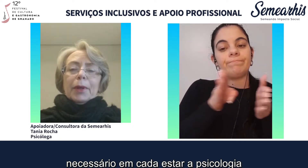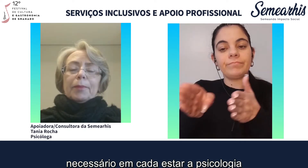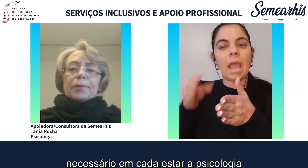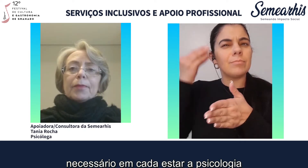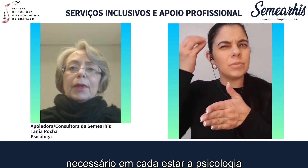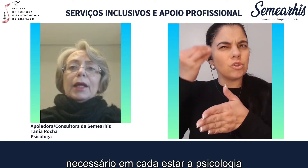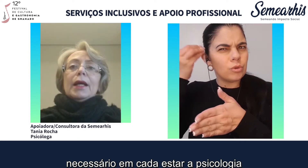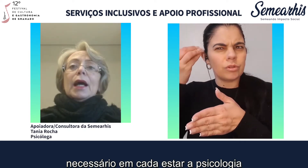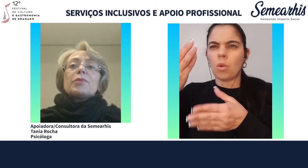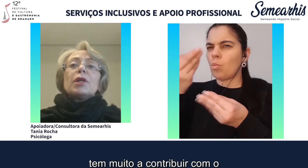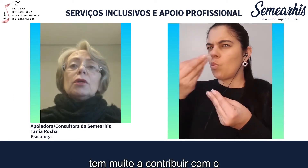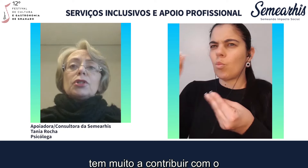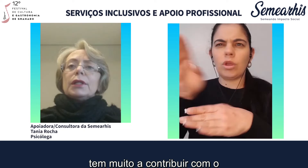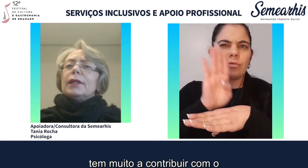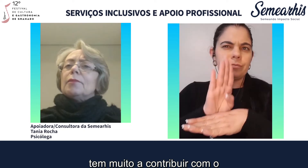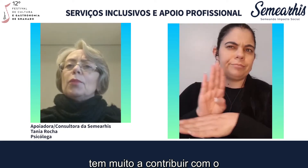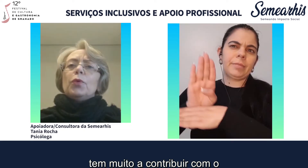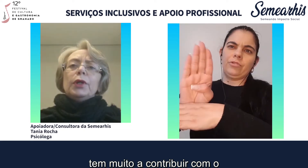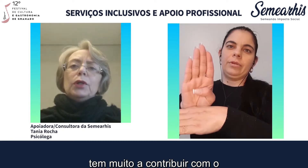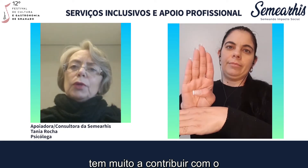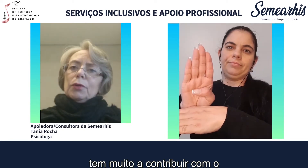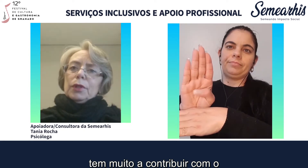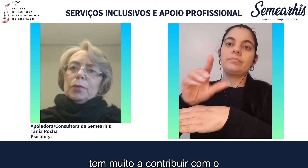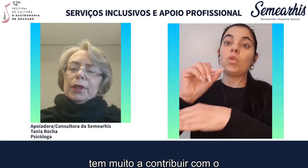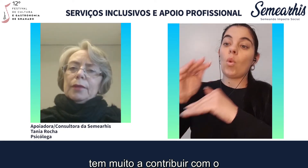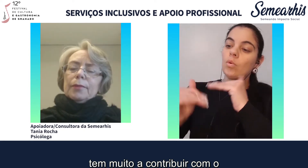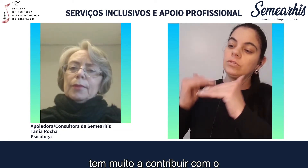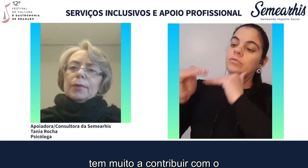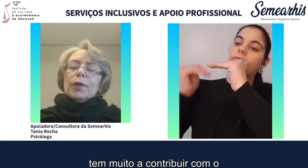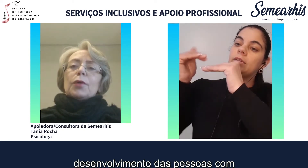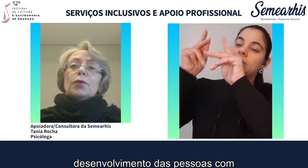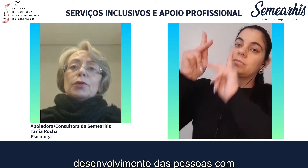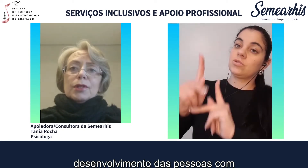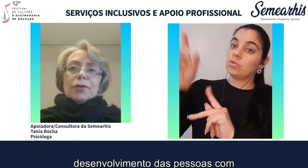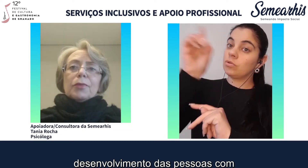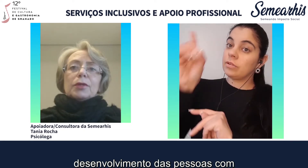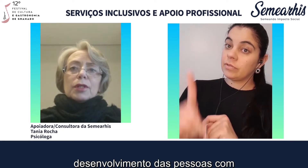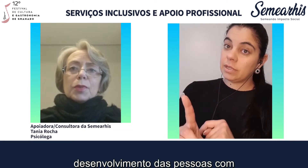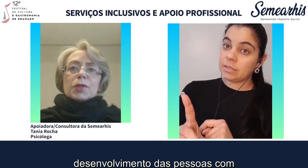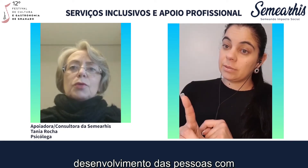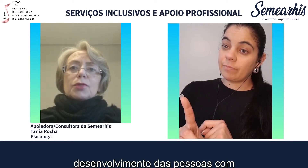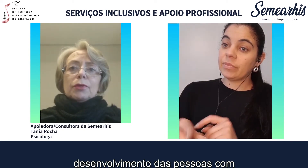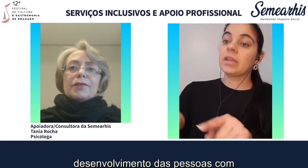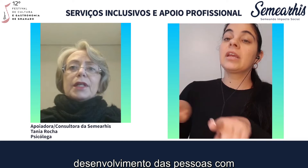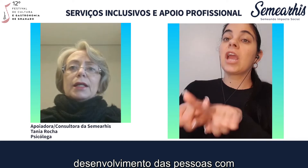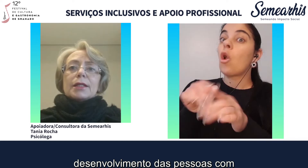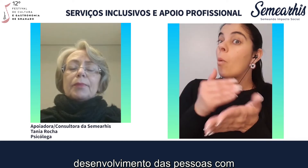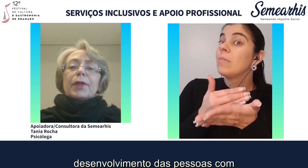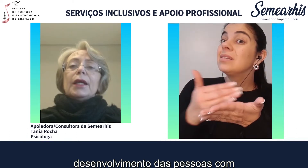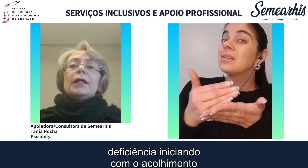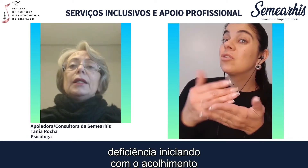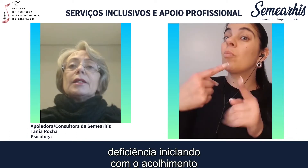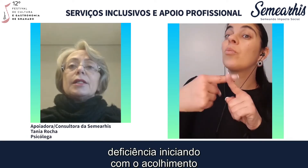etapa. A psicologia tem muito a contribuir com o desenvolvimento das pessoas com